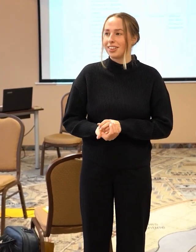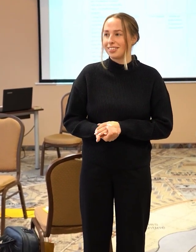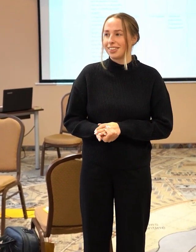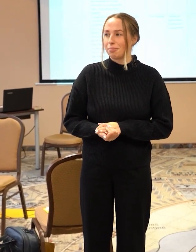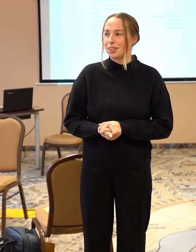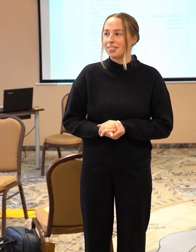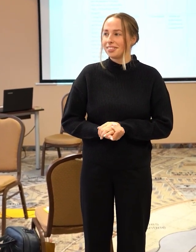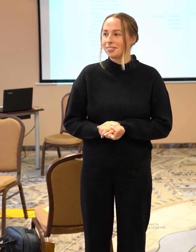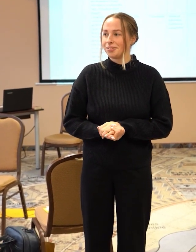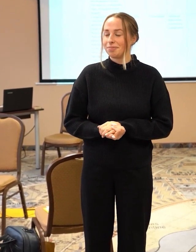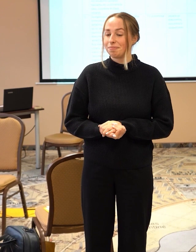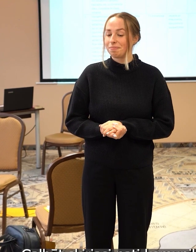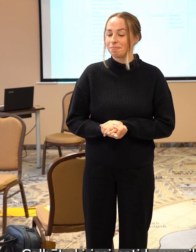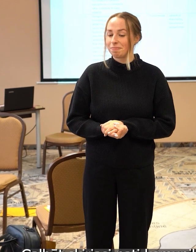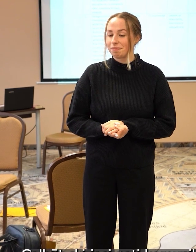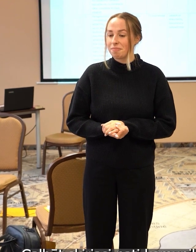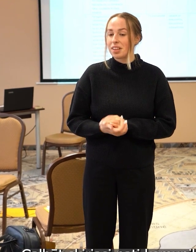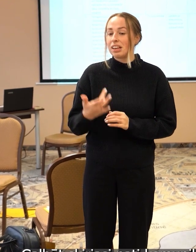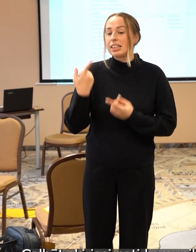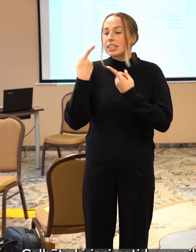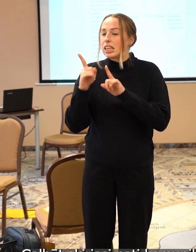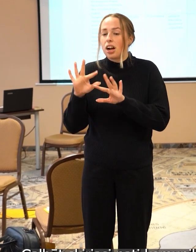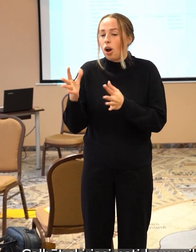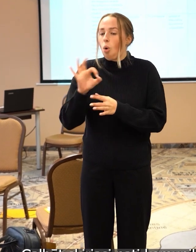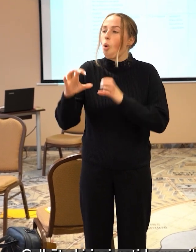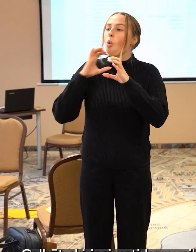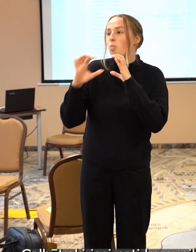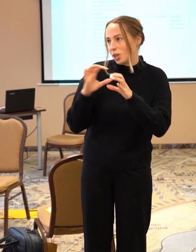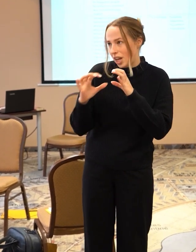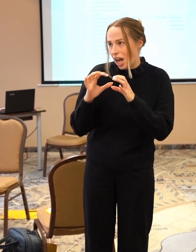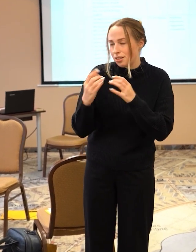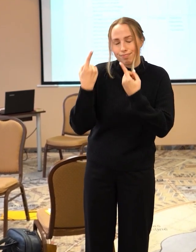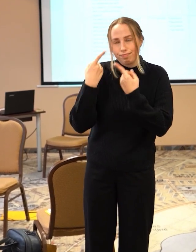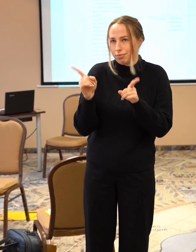kuo skiriasi, kaip manot? Galbūt skiriasi pati komunikacija,